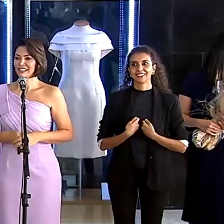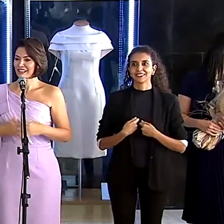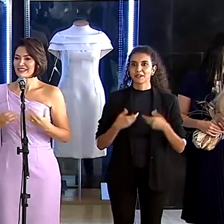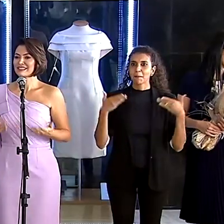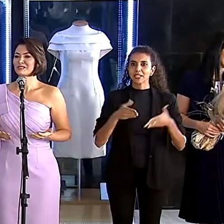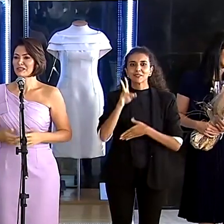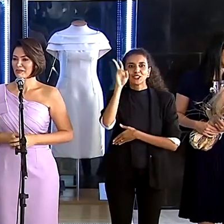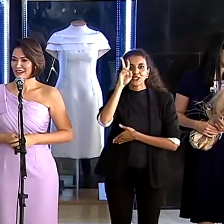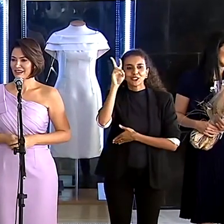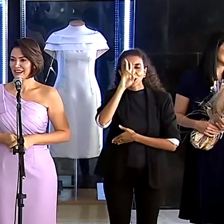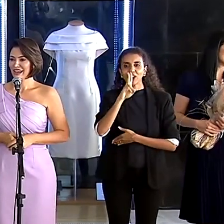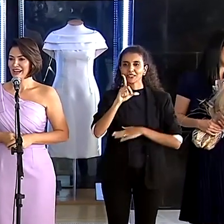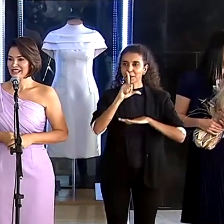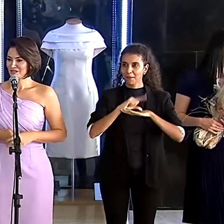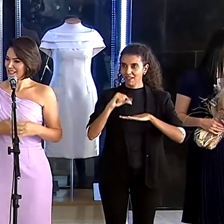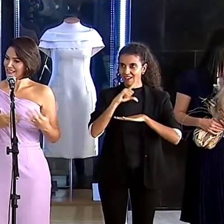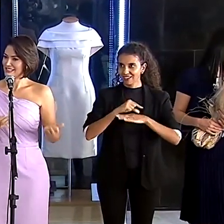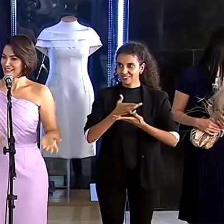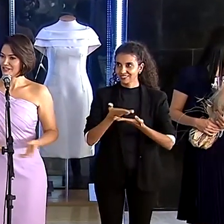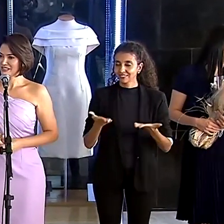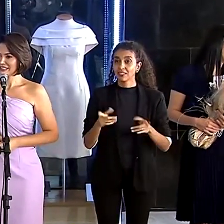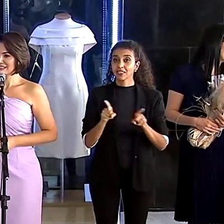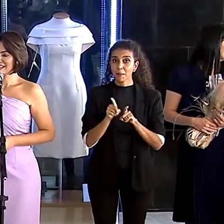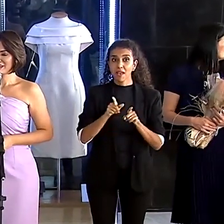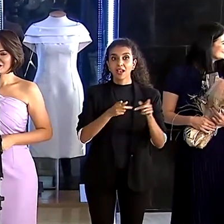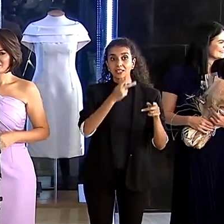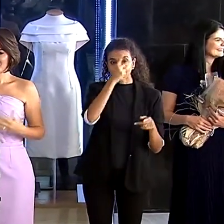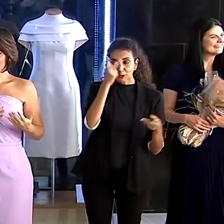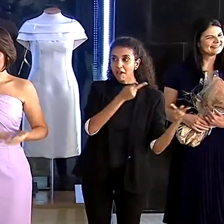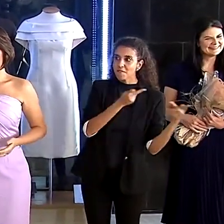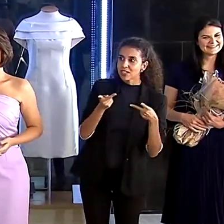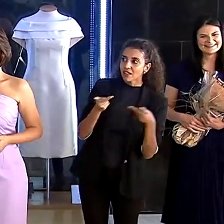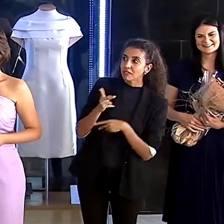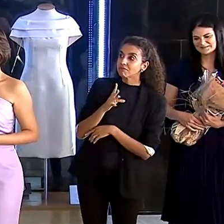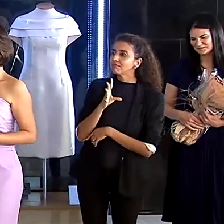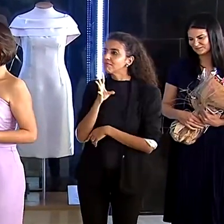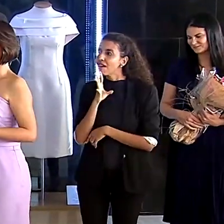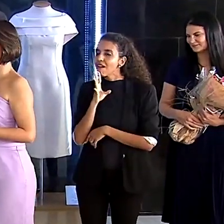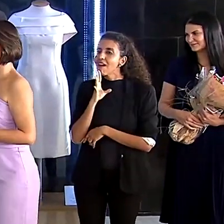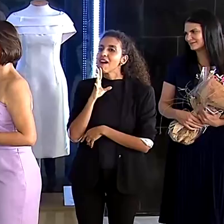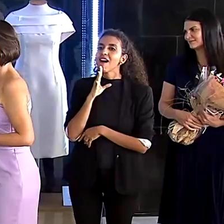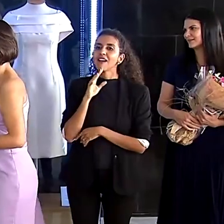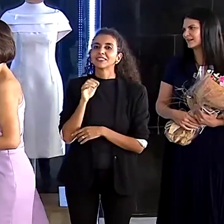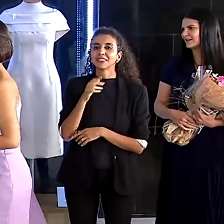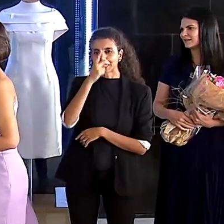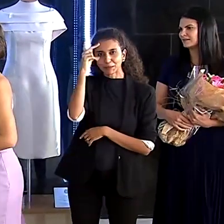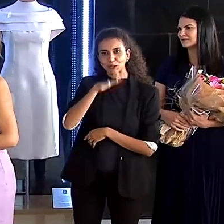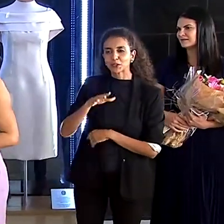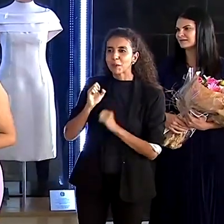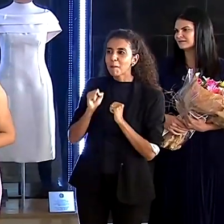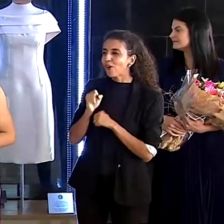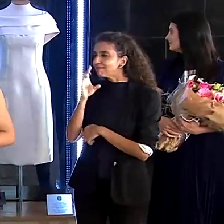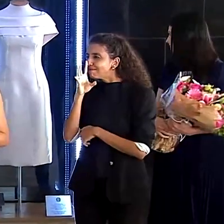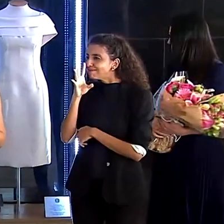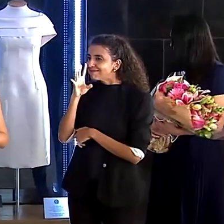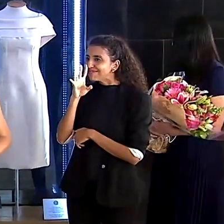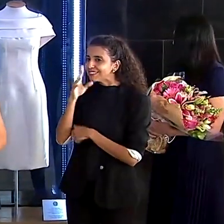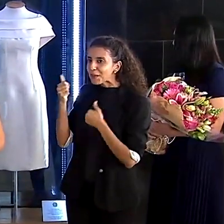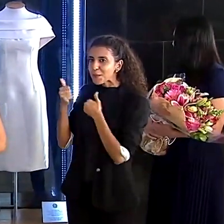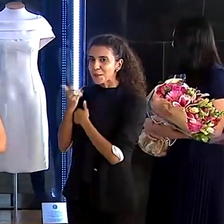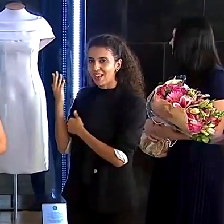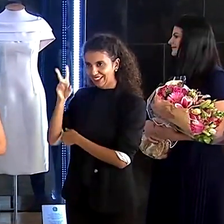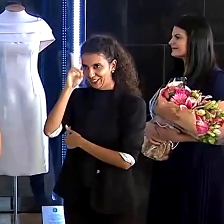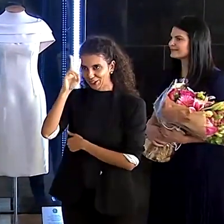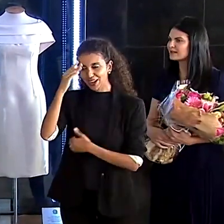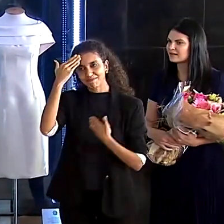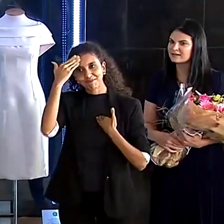Planalto, enriquecendo também as visitas cívicas, onde a nossa sociedade vão poder contemplar um pouquinho mais de perto toda a nossa